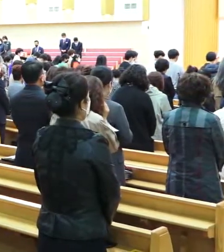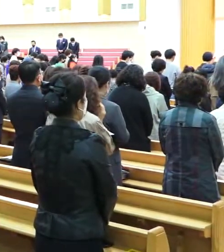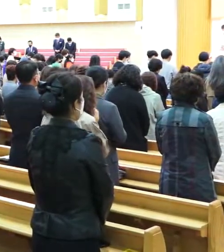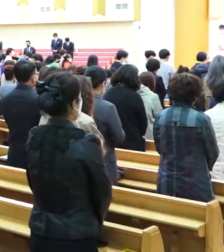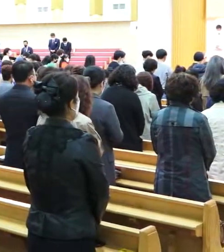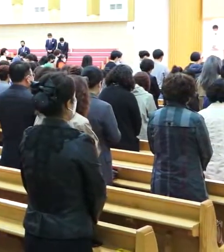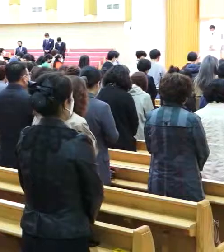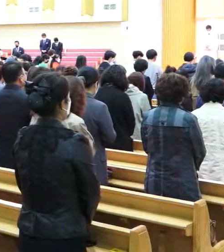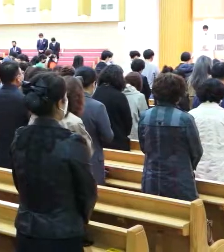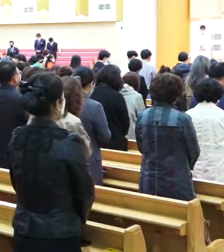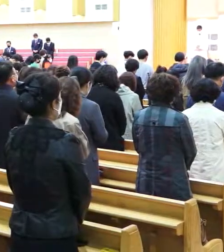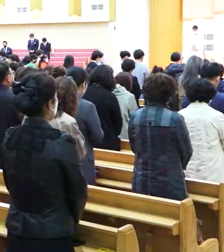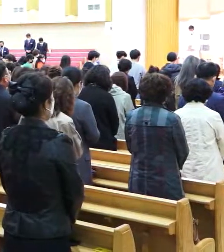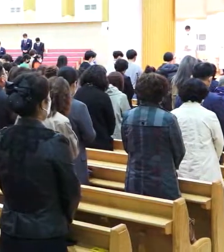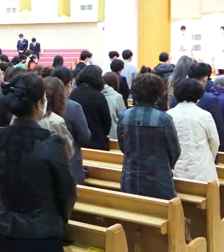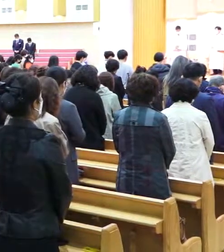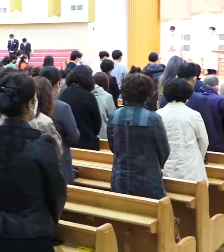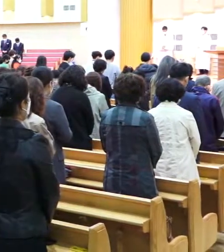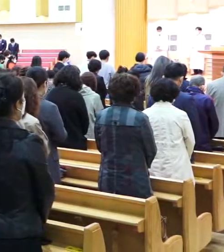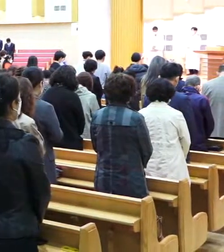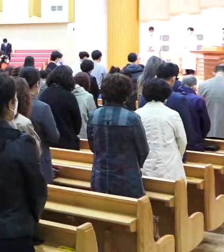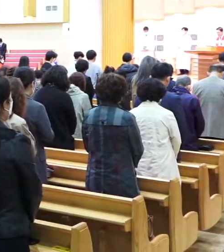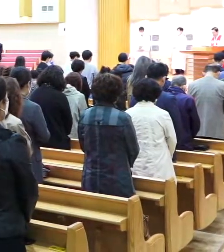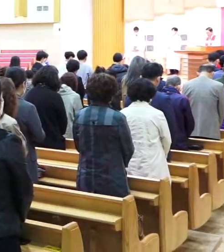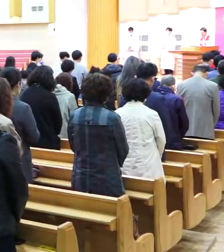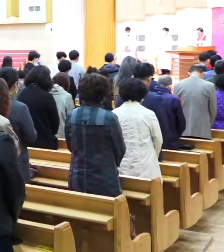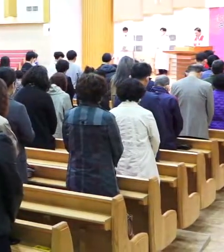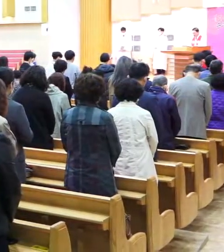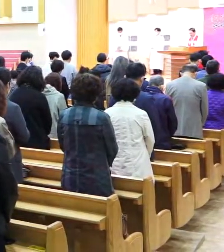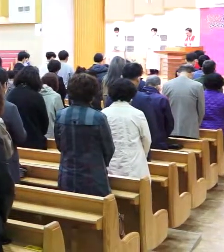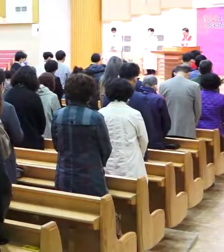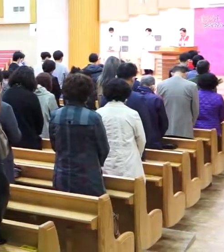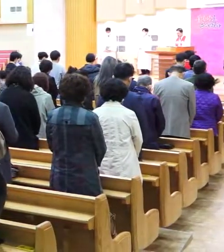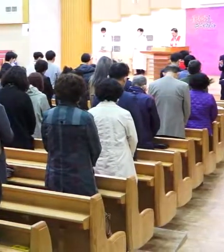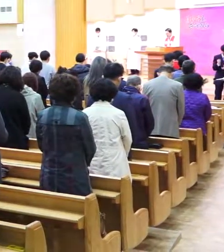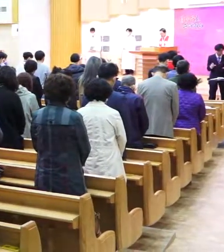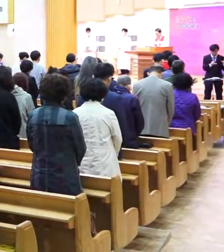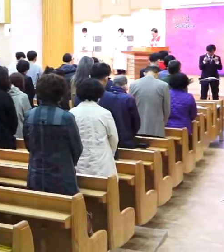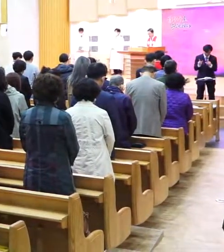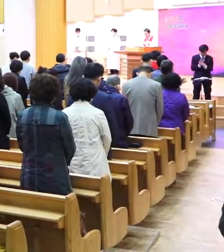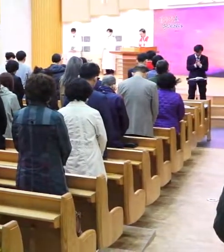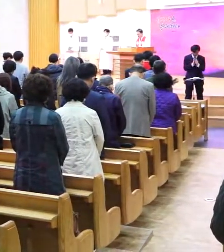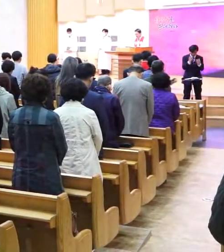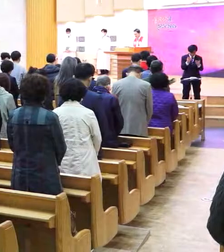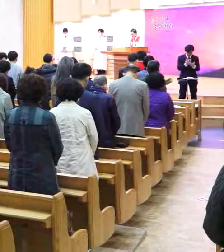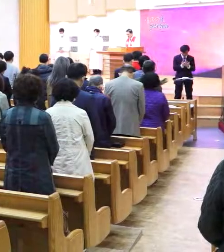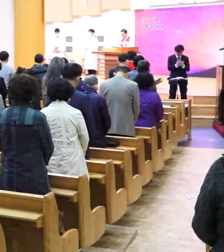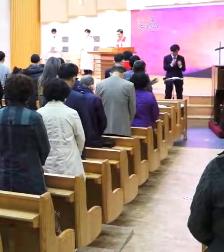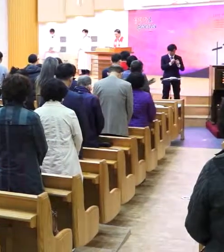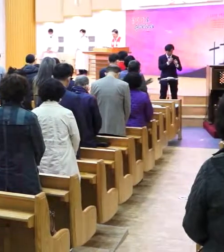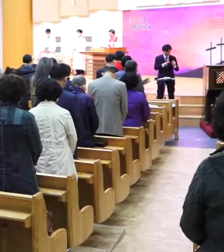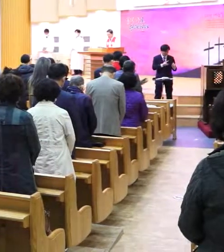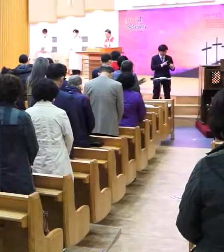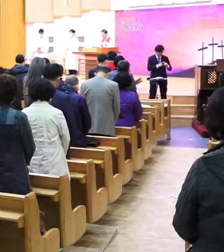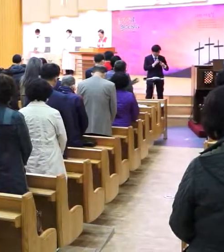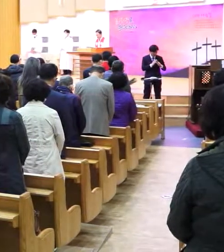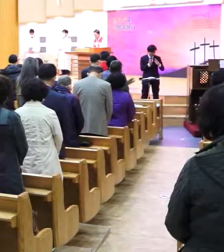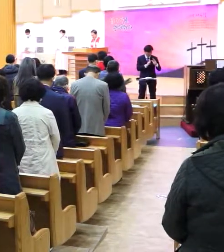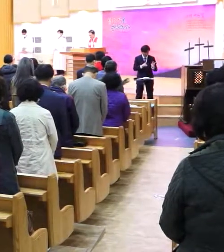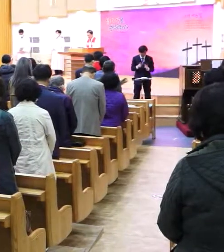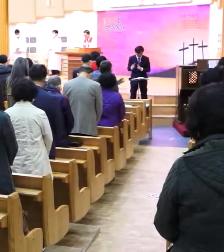되신 하나님을 바라보며 살아가는 저희들 되게 하여 주시옵소서. 영천제일교회 여러 지체들 중에